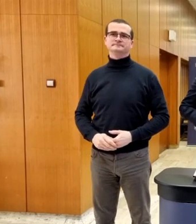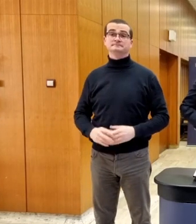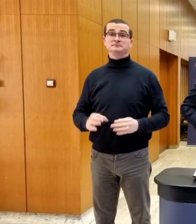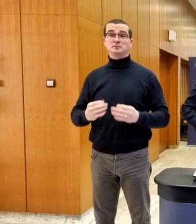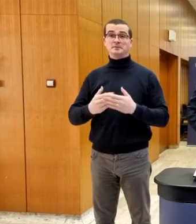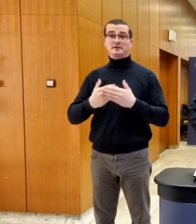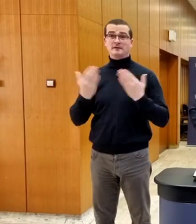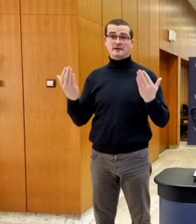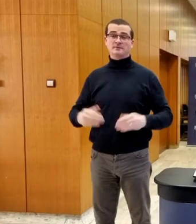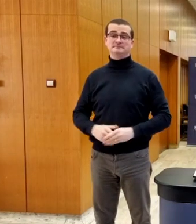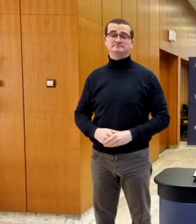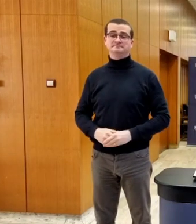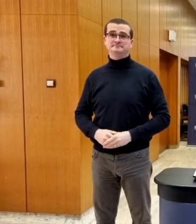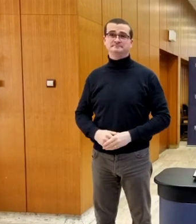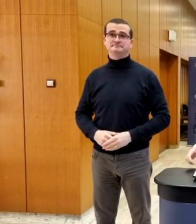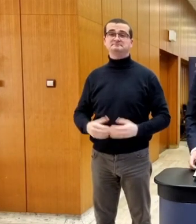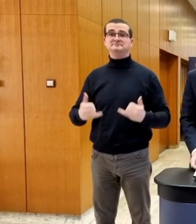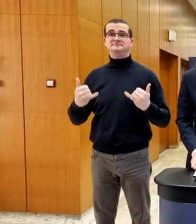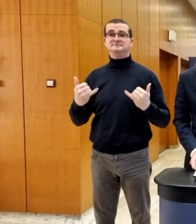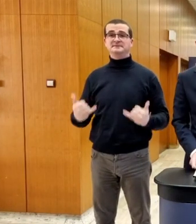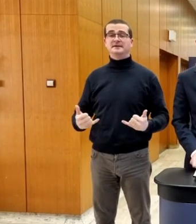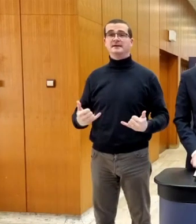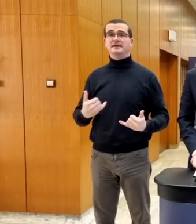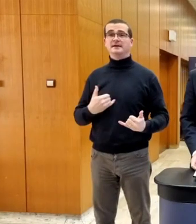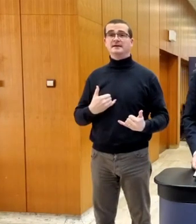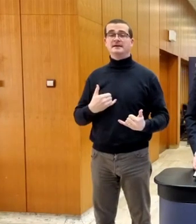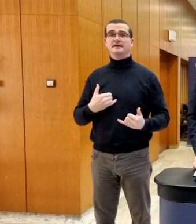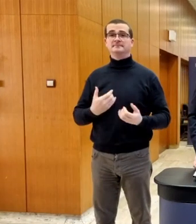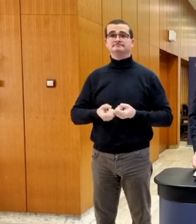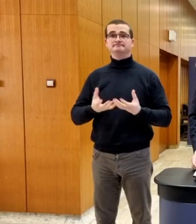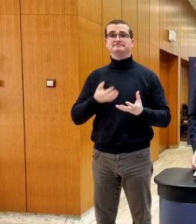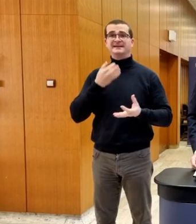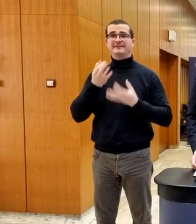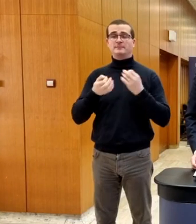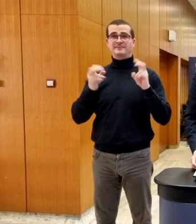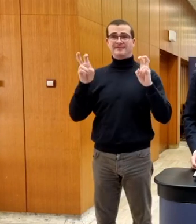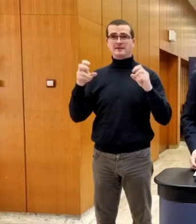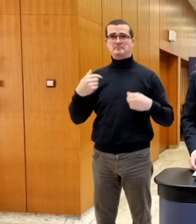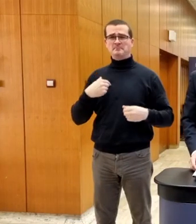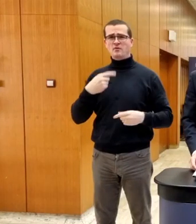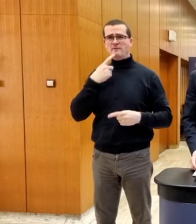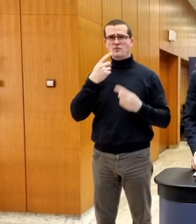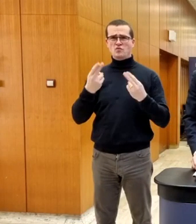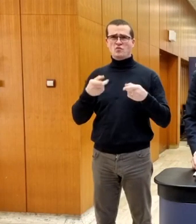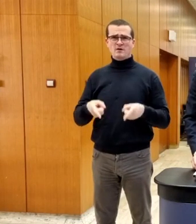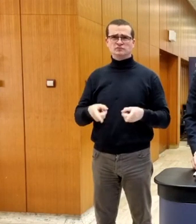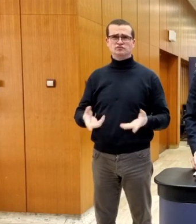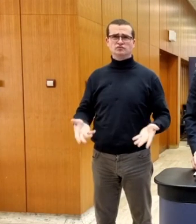Dobré ráno, dámy a páni. Dovolte mi, aby som predvádzal sa vyjadril k pár témam, ktoré považujem za dôležité.